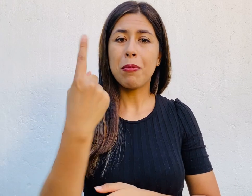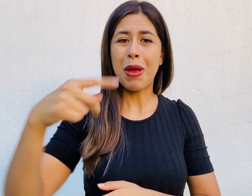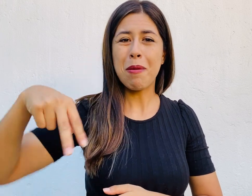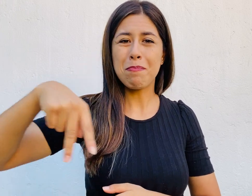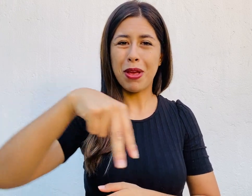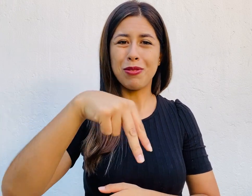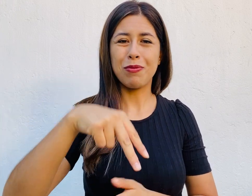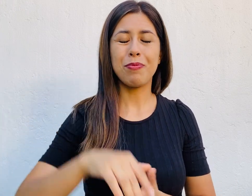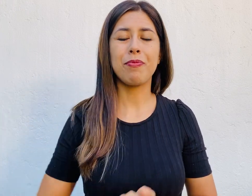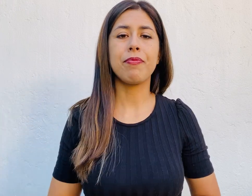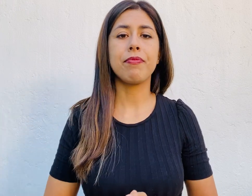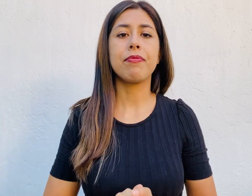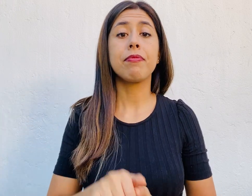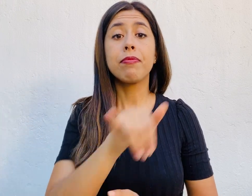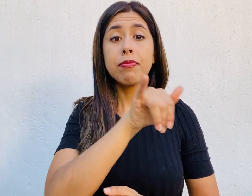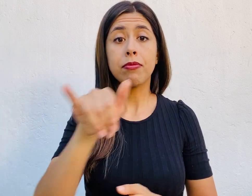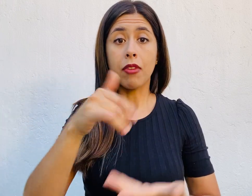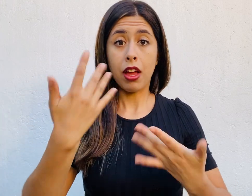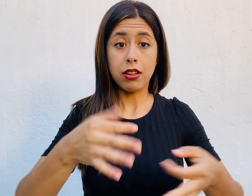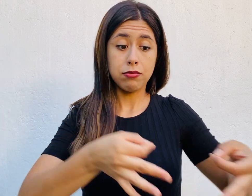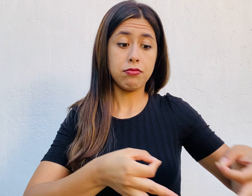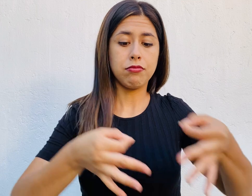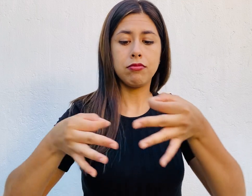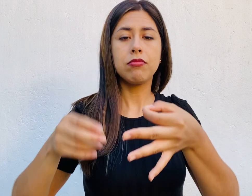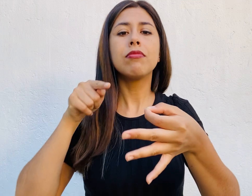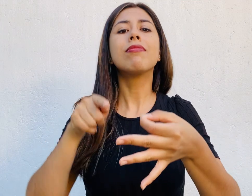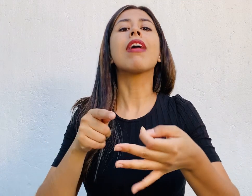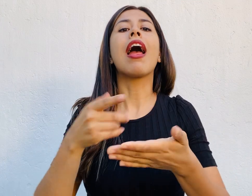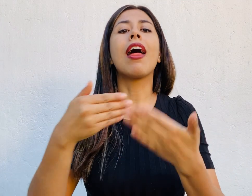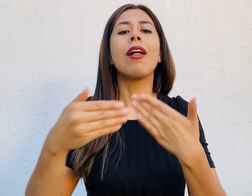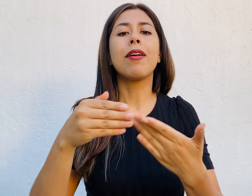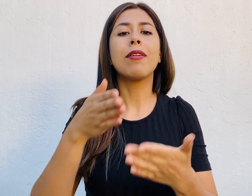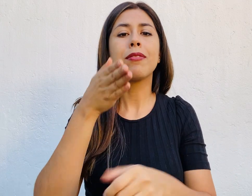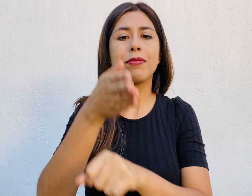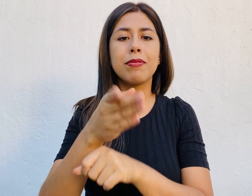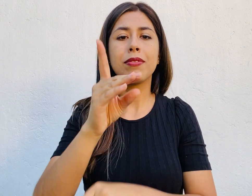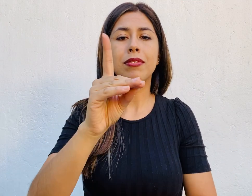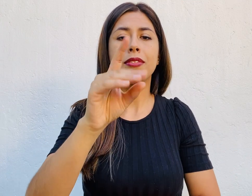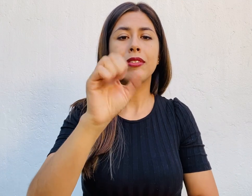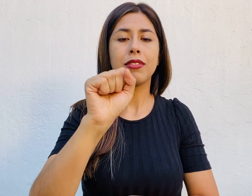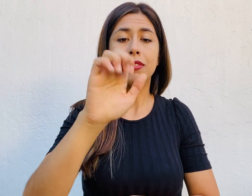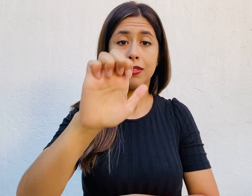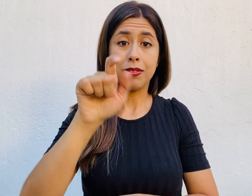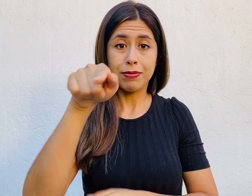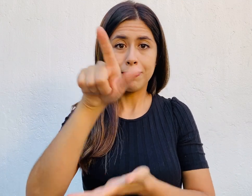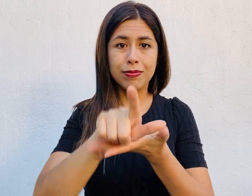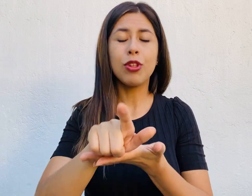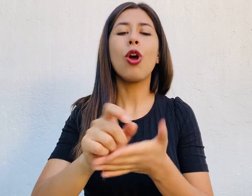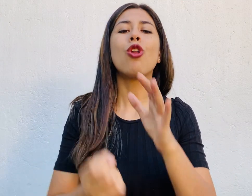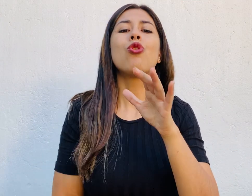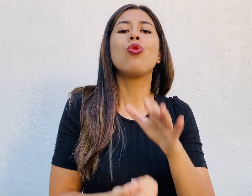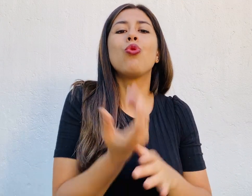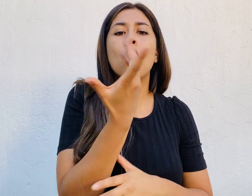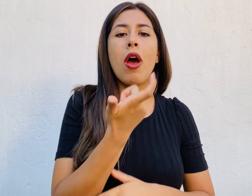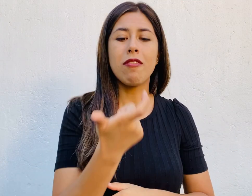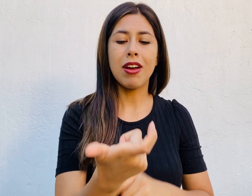debes presentar tu boleta en la DAE, lugar donde imprimirán tu nueva credencial y se te hará entrega de